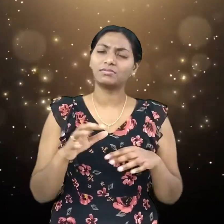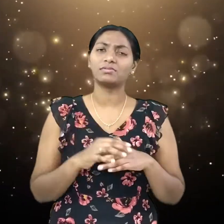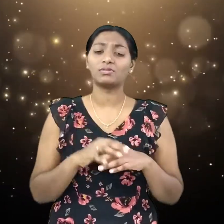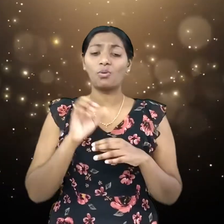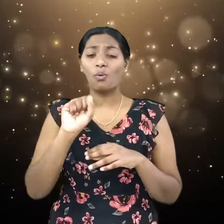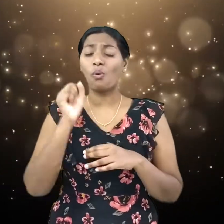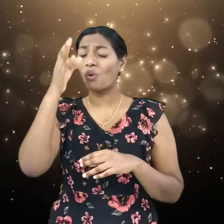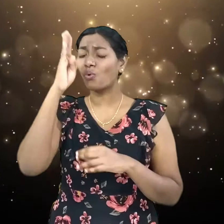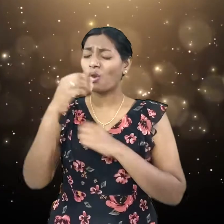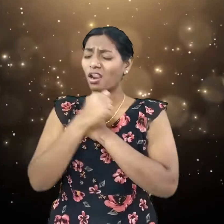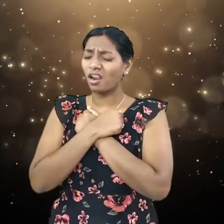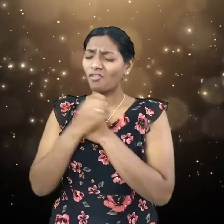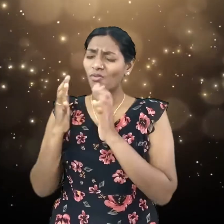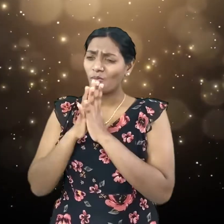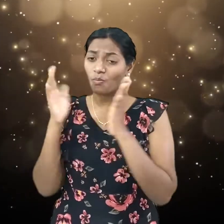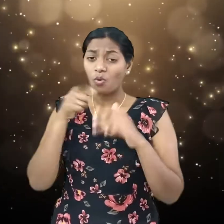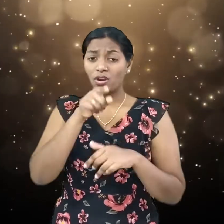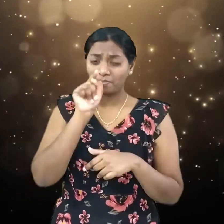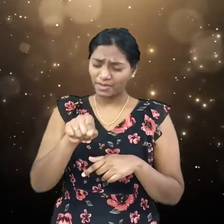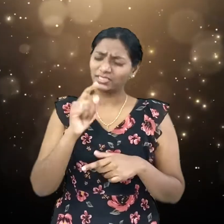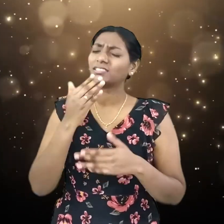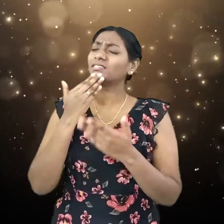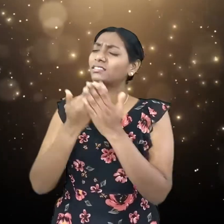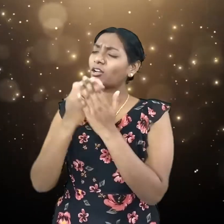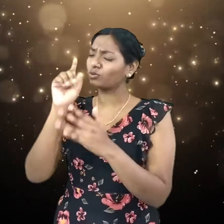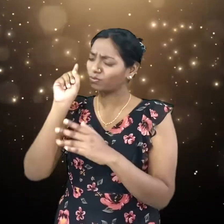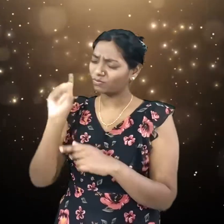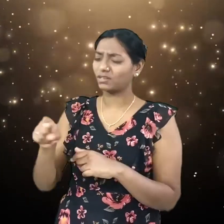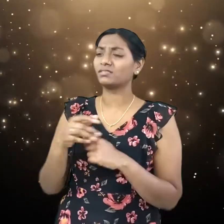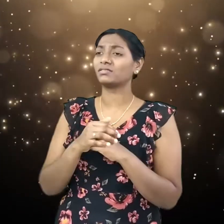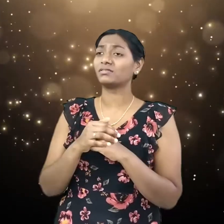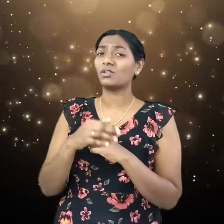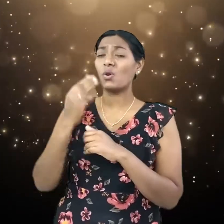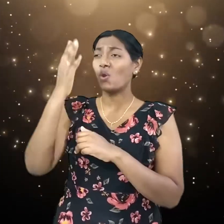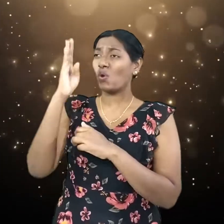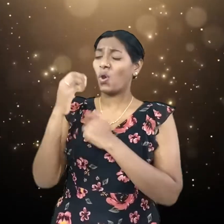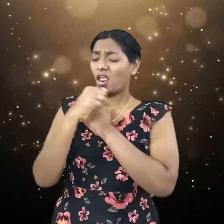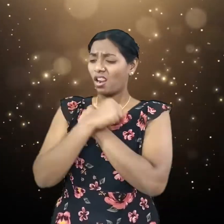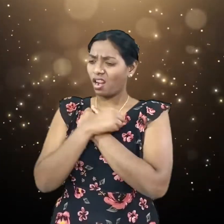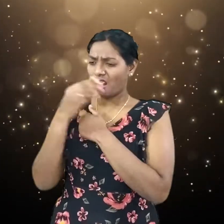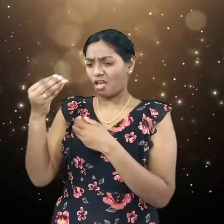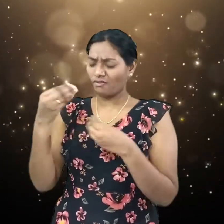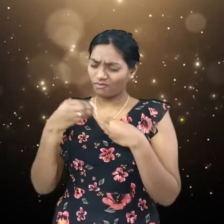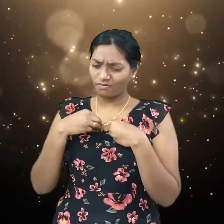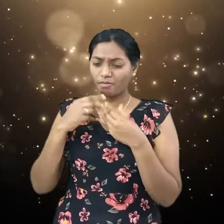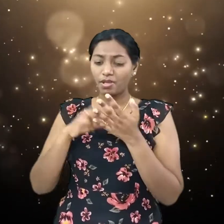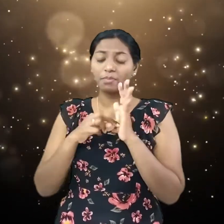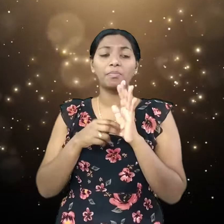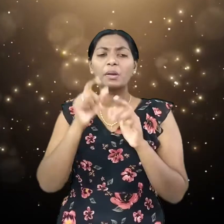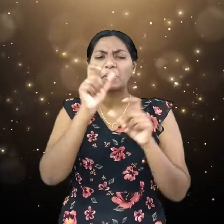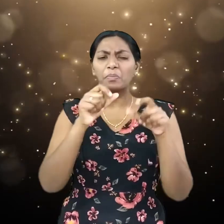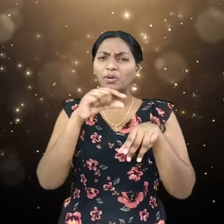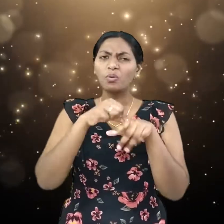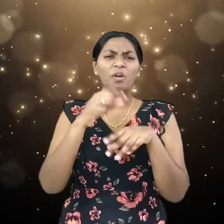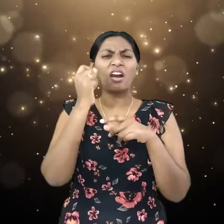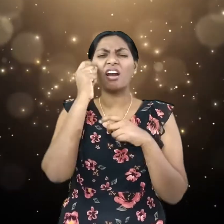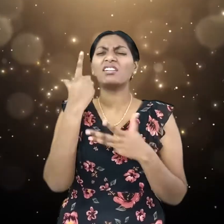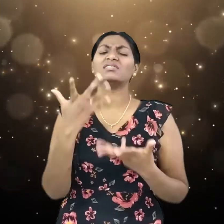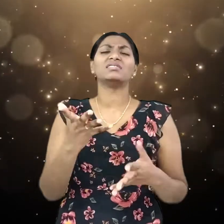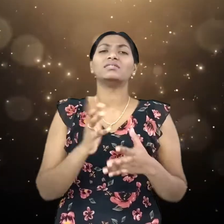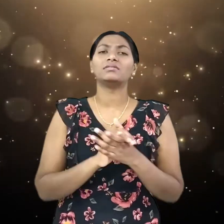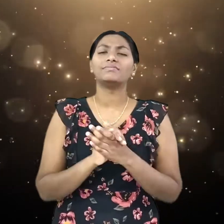धन्यवाद दीजिए उसका उसके प्रेम के लिए। वो प्रेम जो इंसान की समझ के परे है।